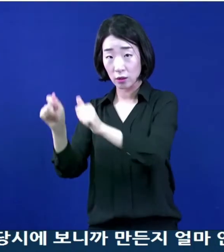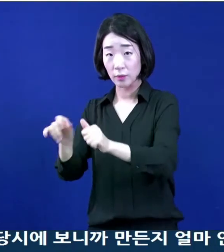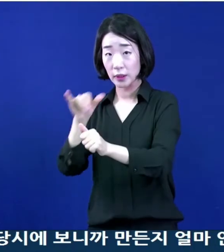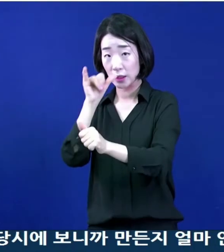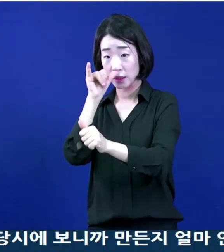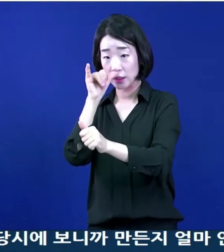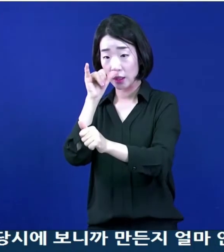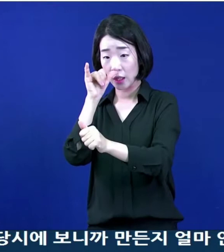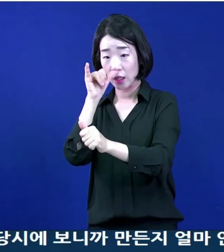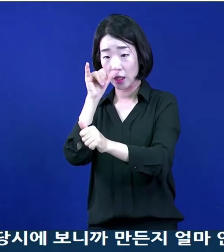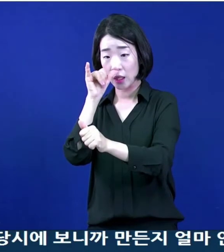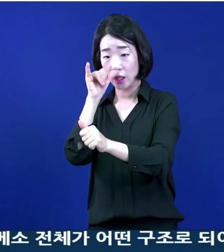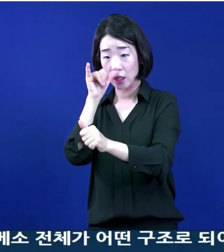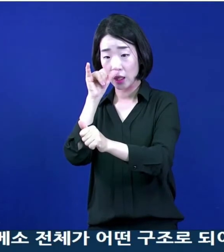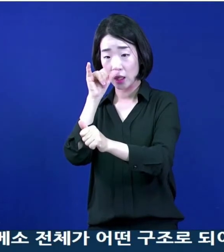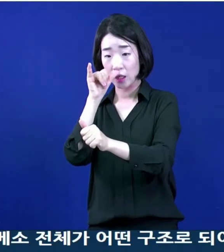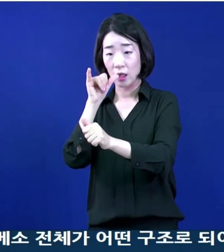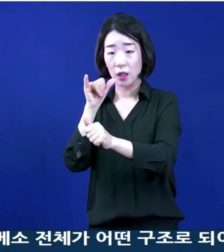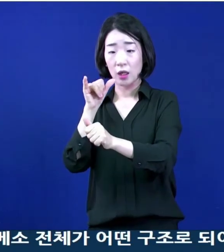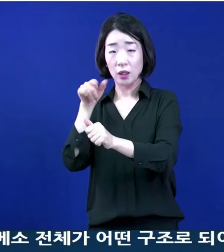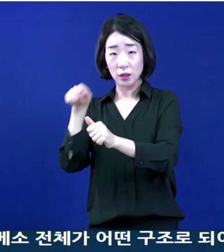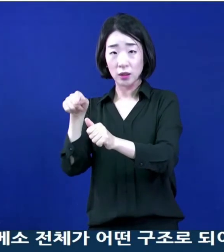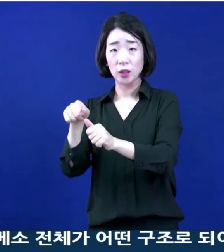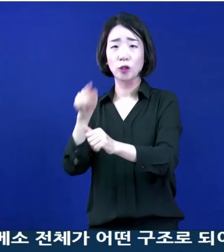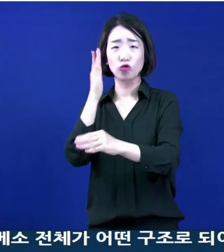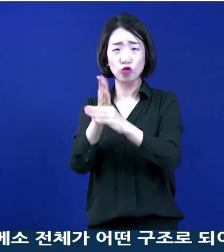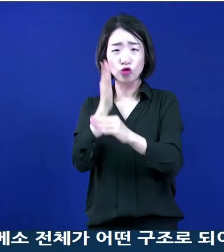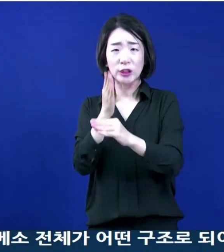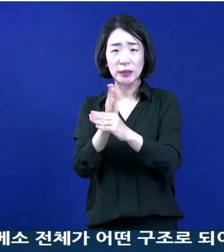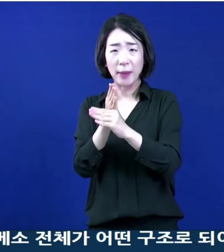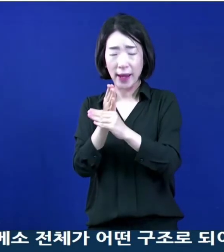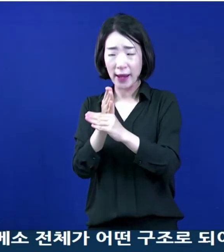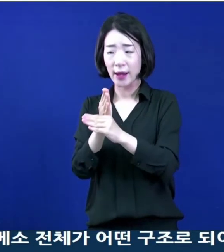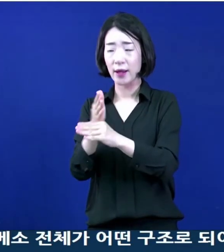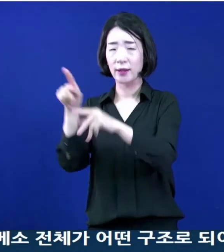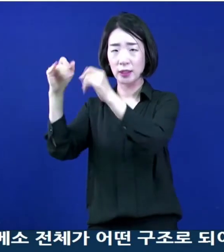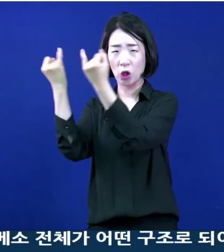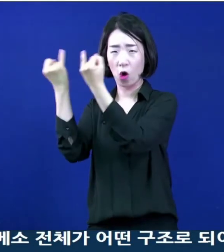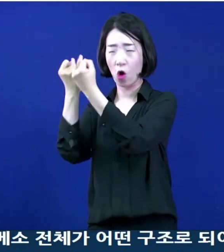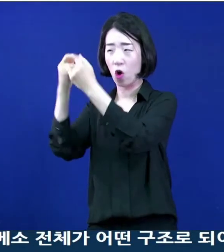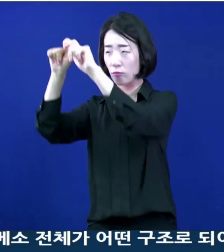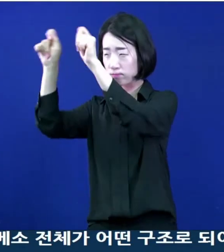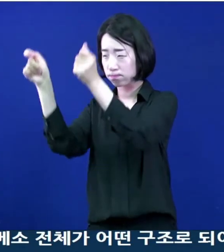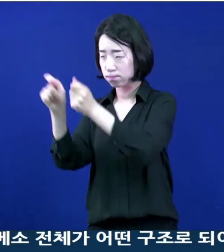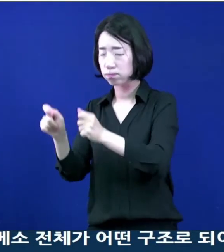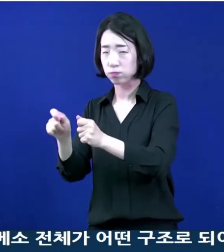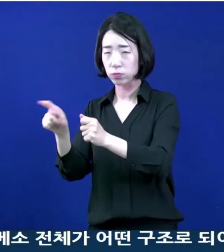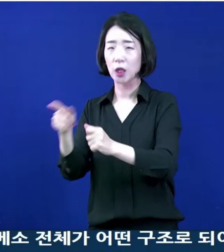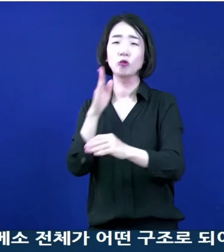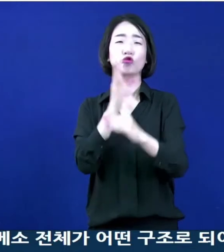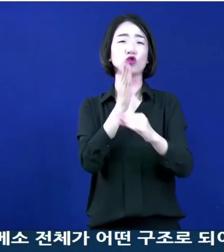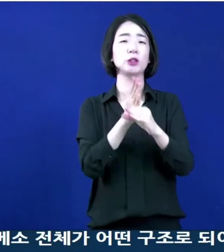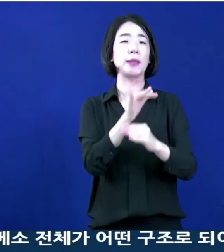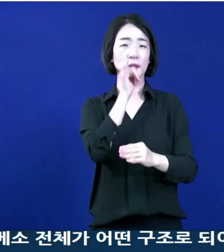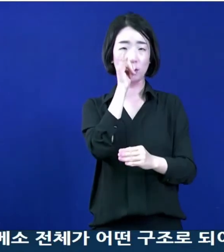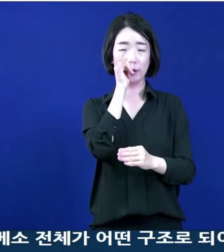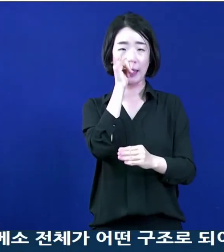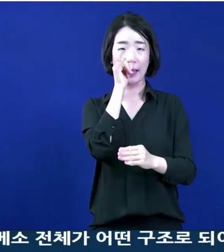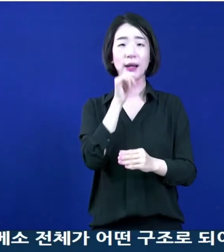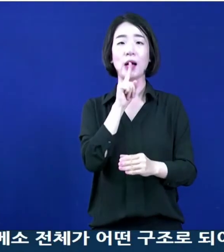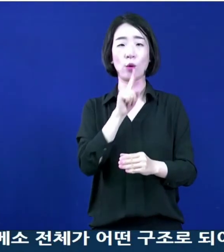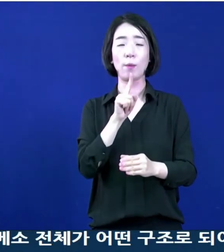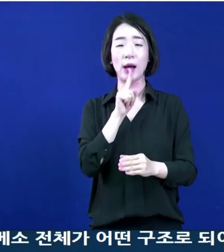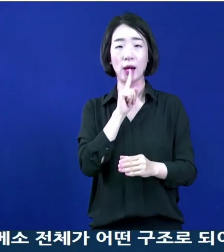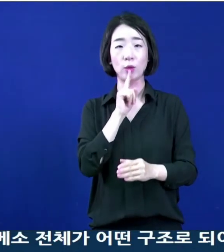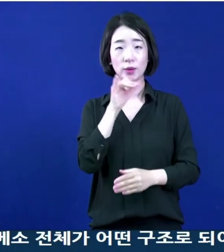아데미 신전이 있었다. 그곳을 입증하는 게 영상의 앞부분의 핵심입니다. 맞아요. 정확히 찝은 겁니다. 그러니까 아데미